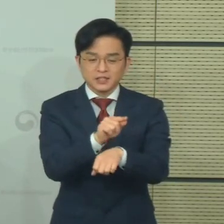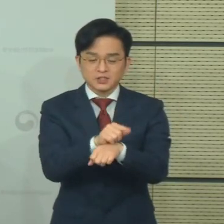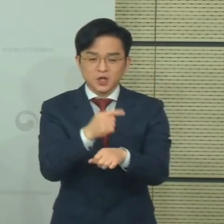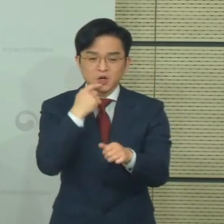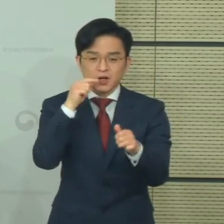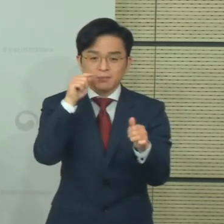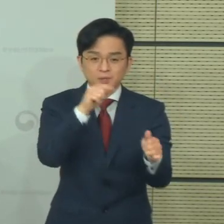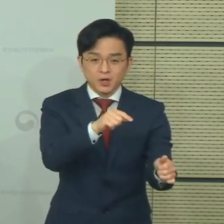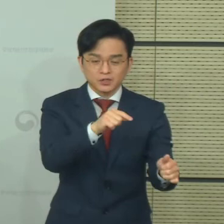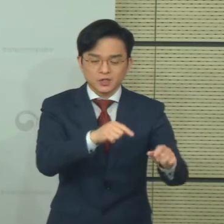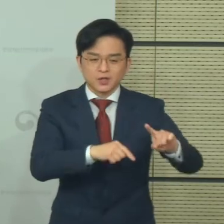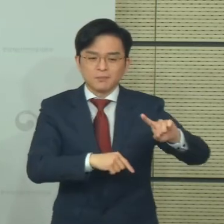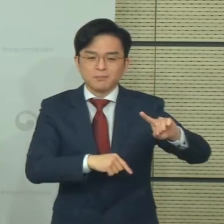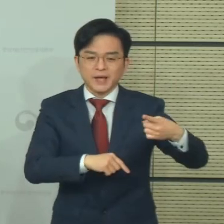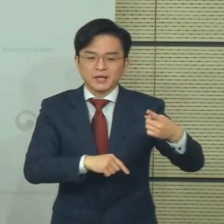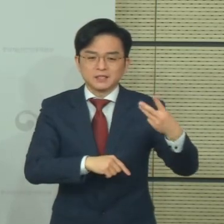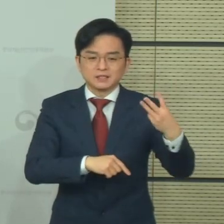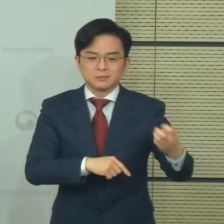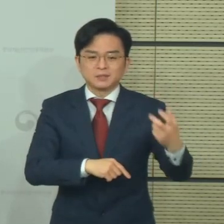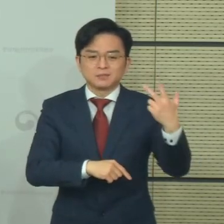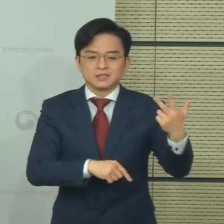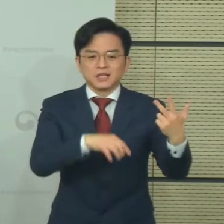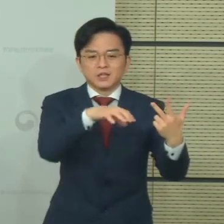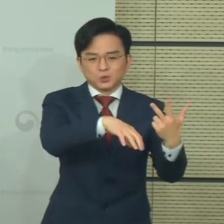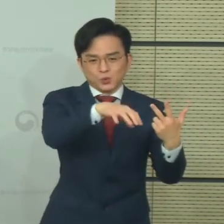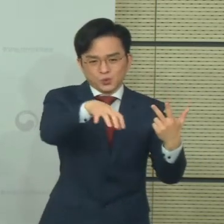137개소가 취해졌다라고 되어 있습니다.